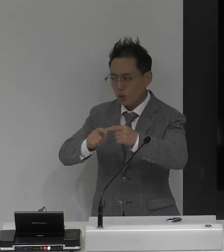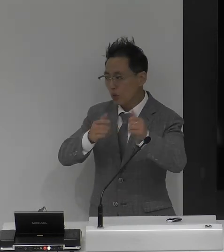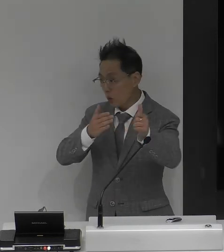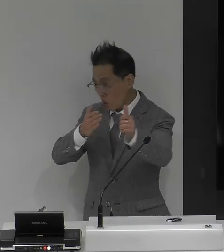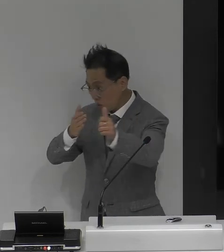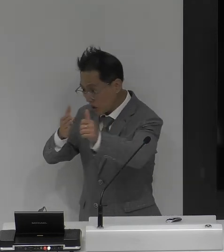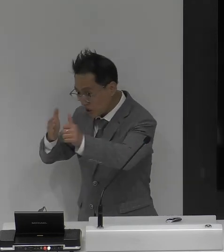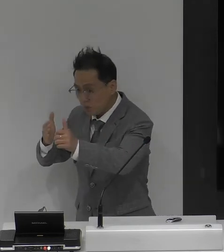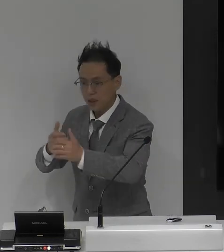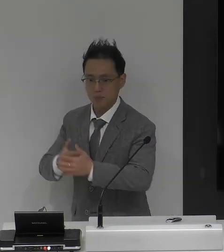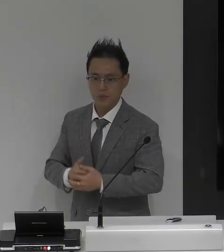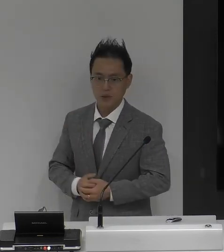실천으로 옮기시기 바랍니다.